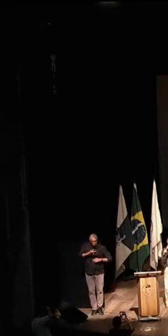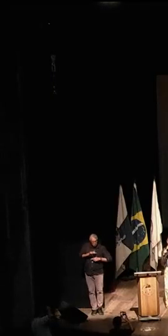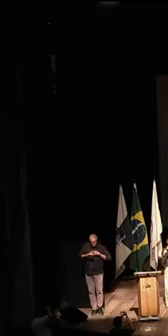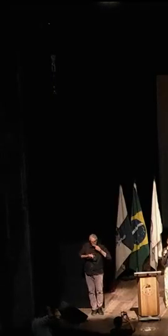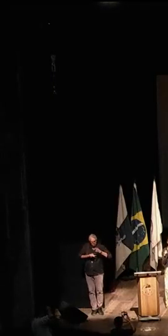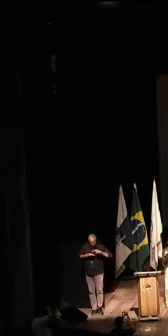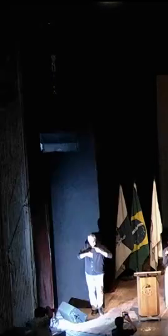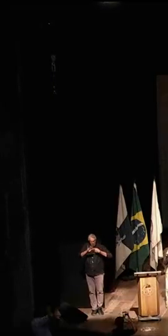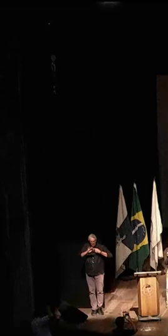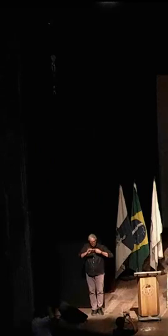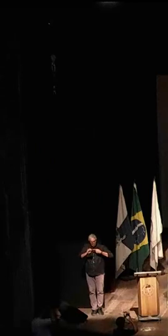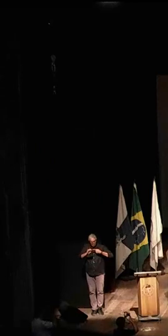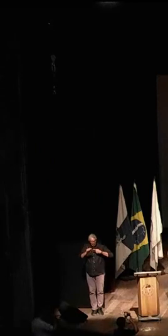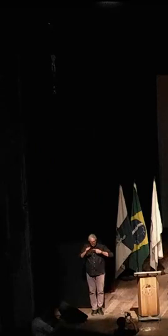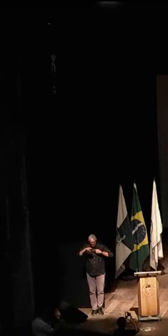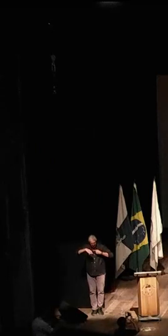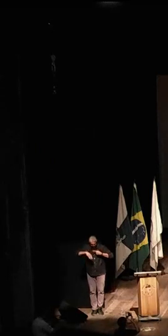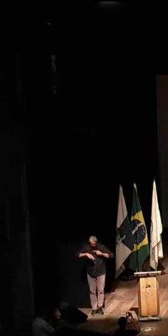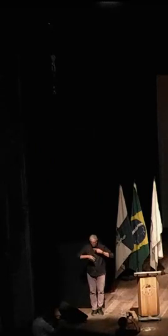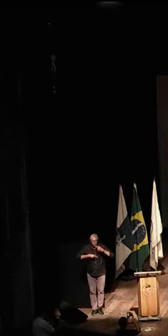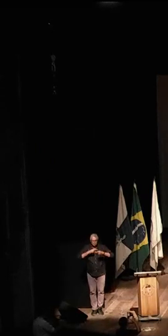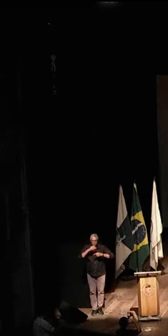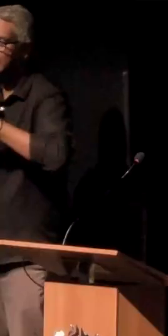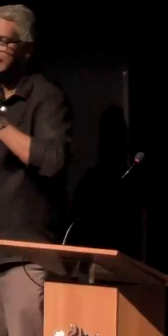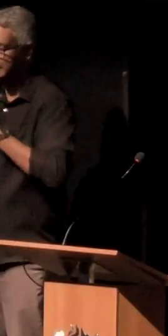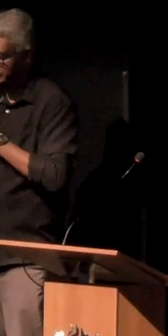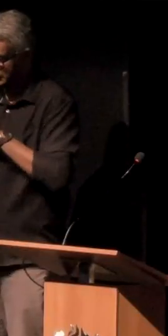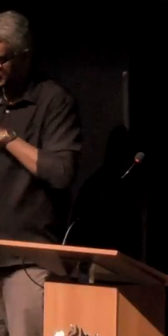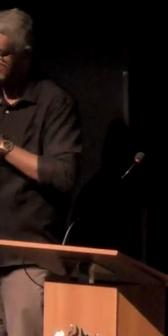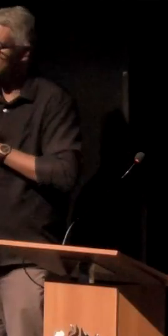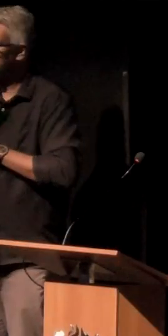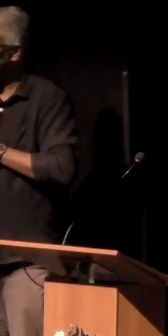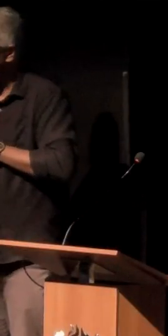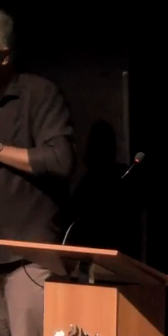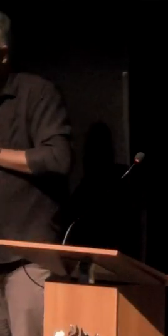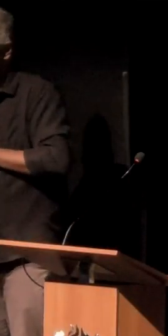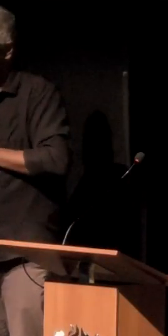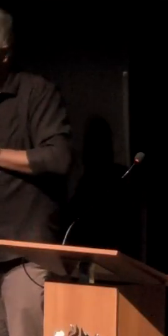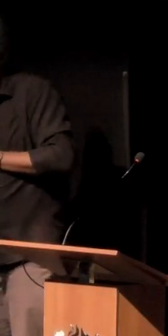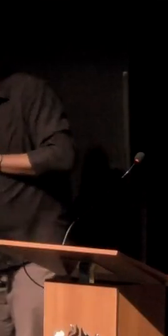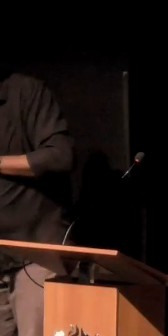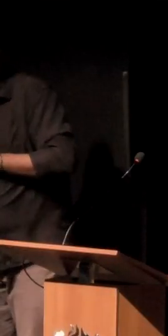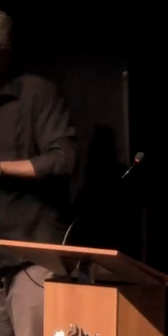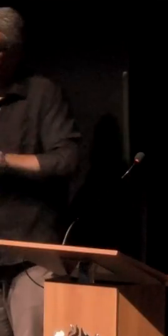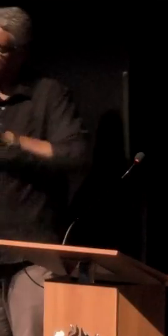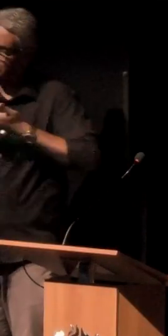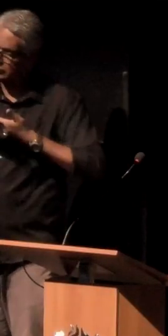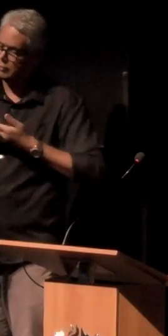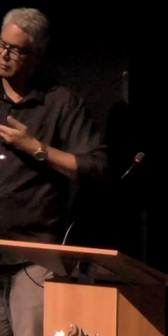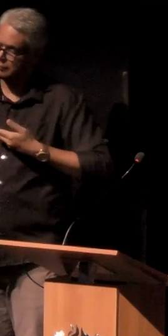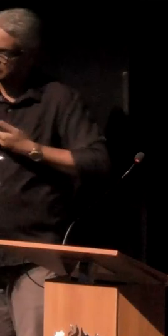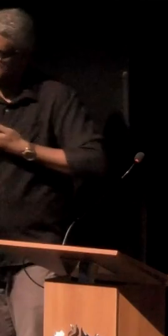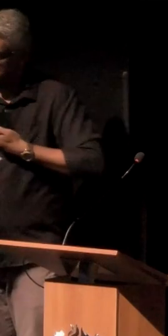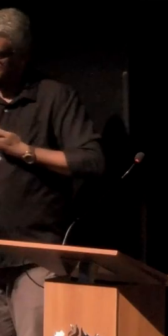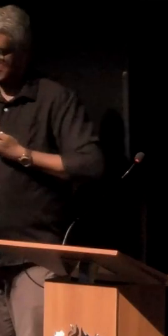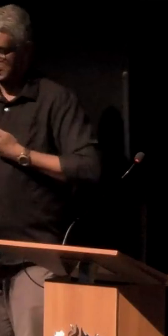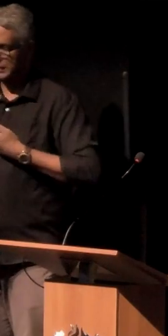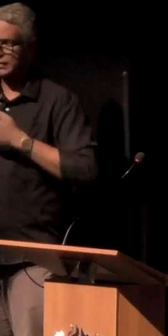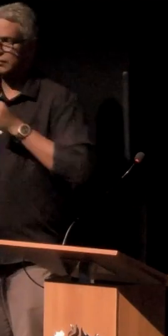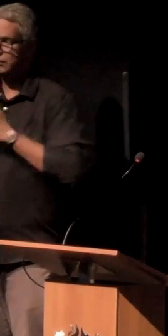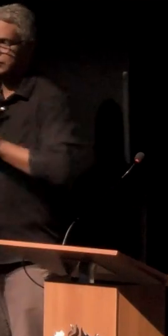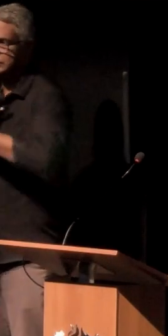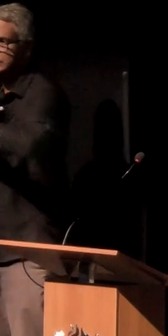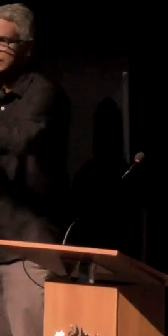é antes tô falando da educação alimentar e nutricional e o convite foi para gente além de trazer essa reflexão sobre